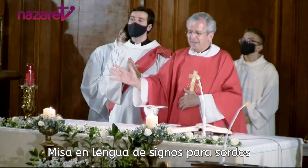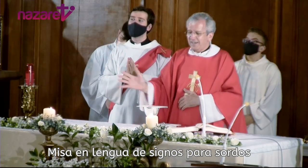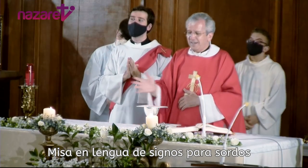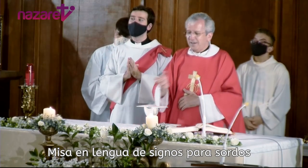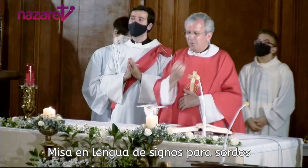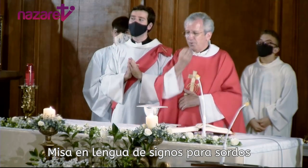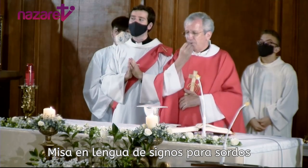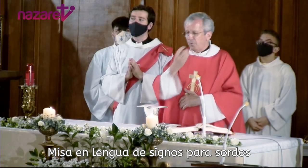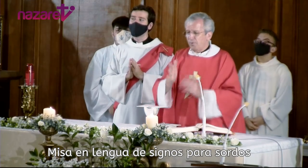cielo.